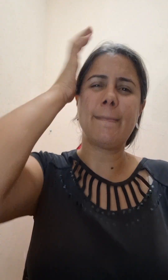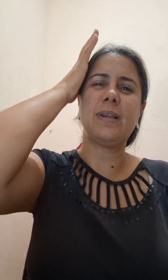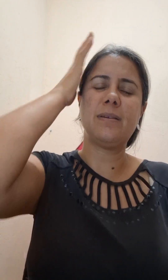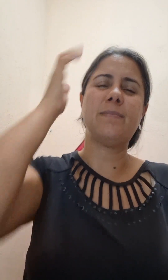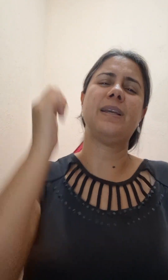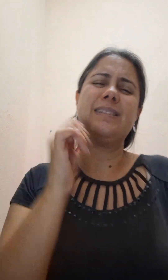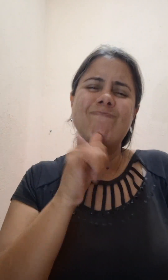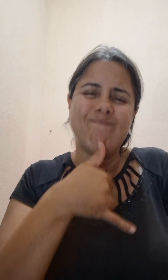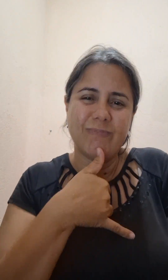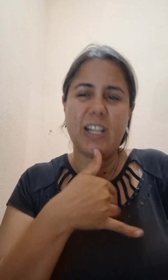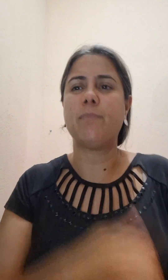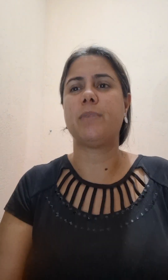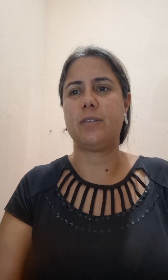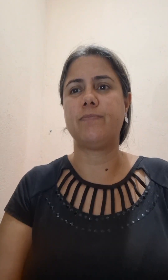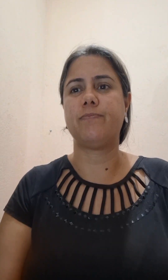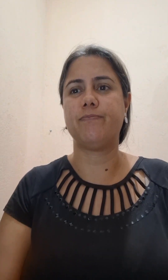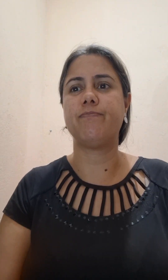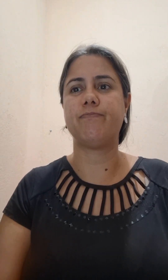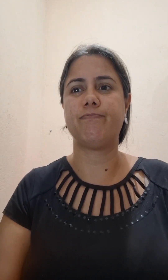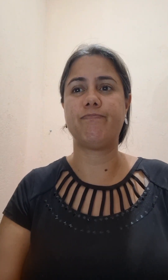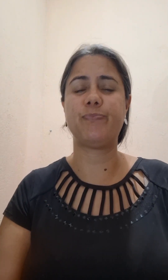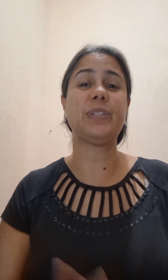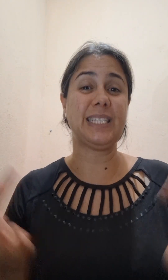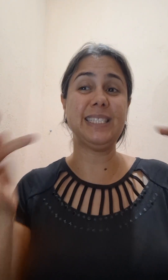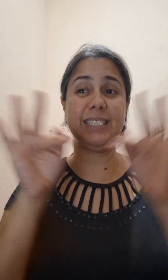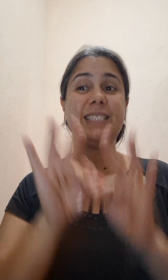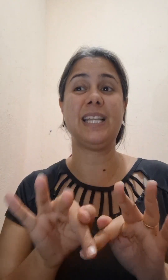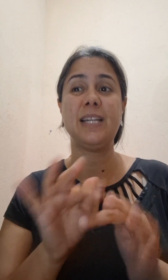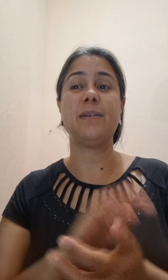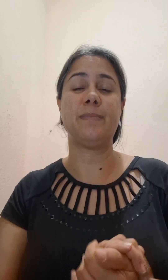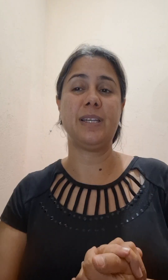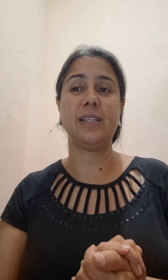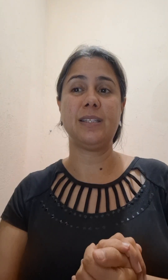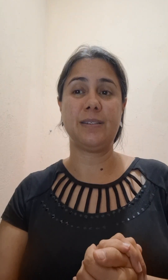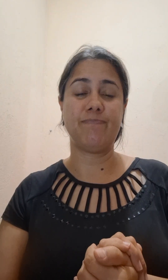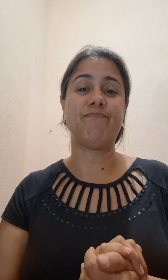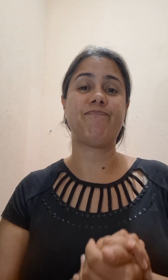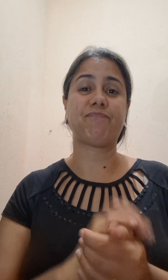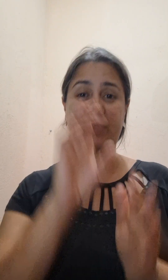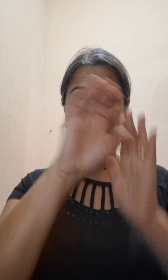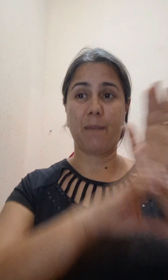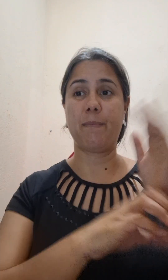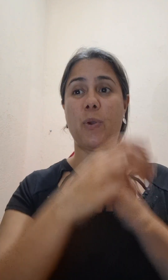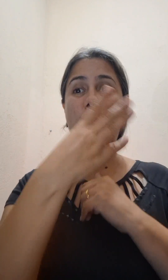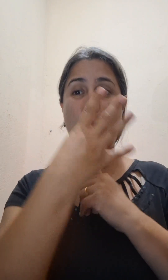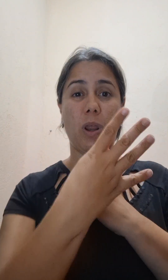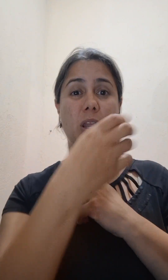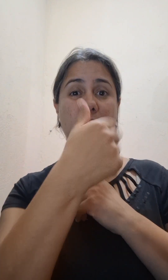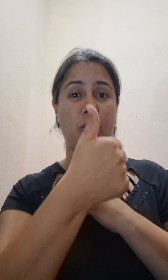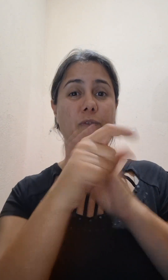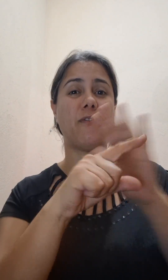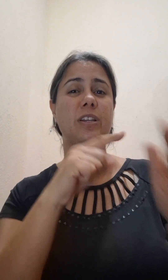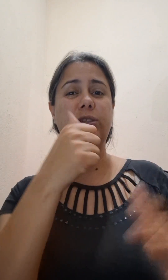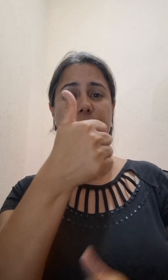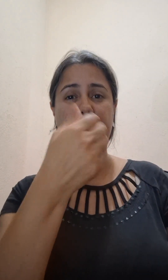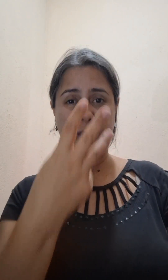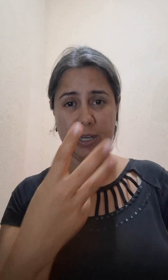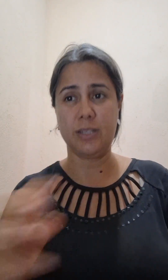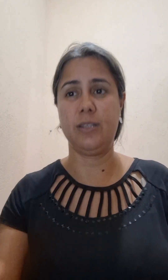Ensina a louvar, confiar, se arrepender e lamentar. E a doxologia está lá no